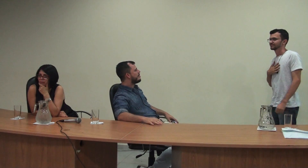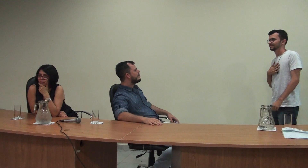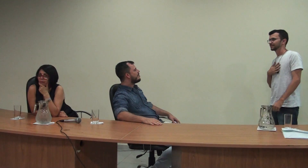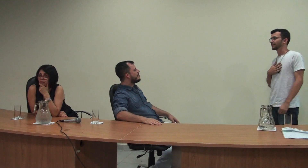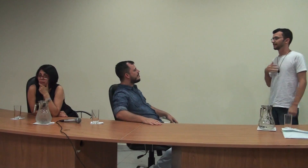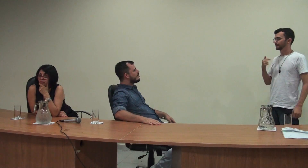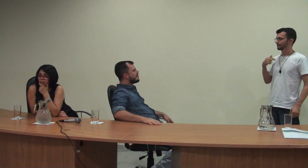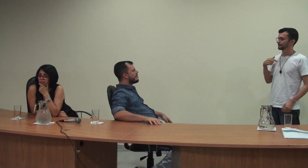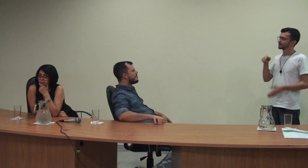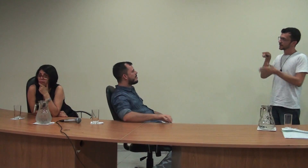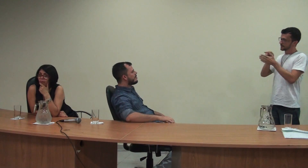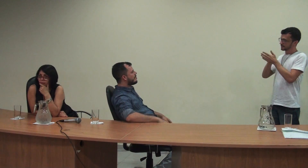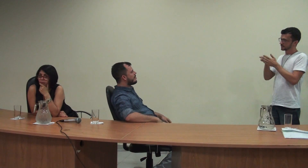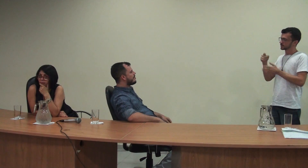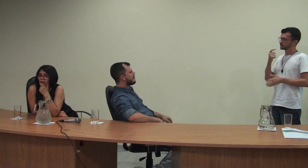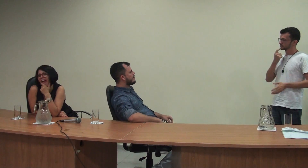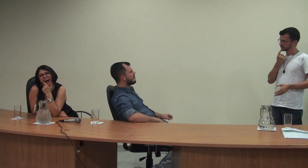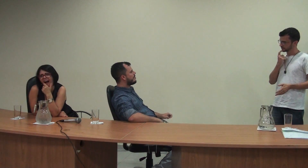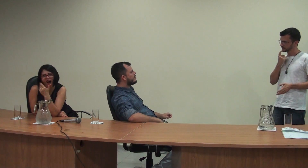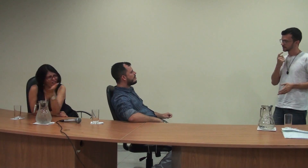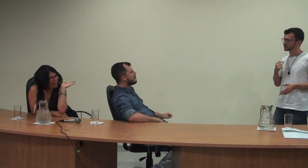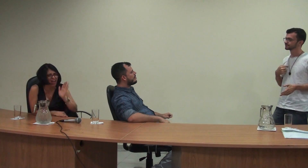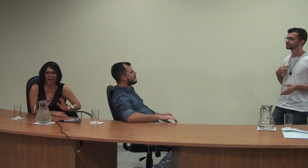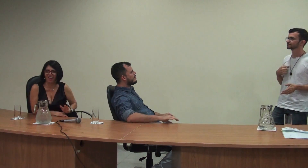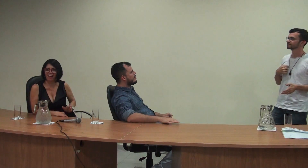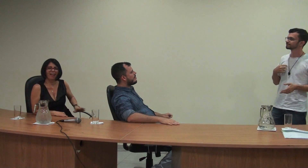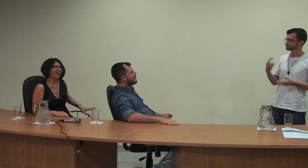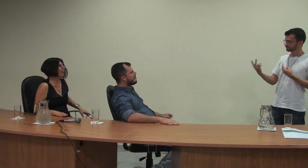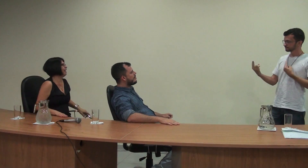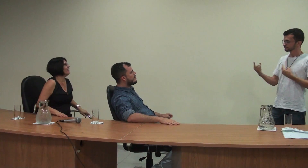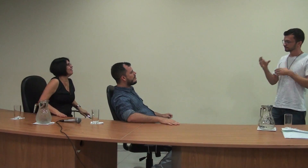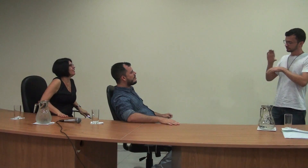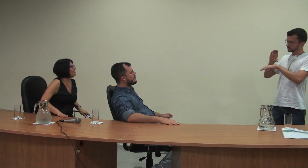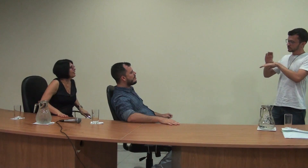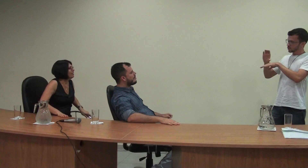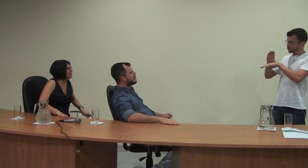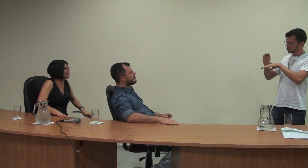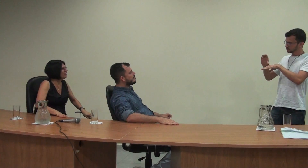vou fazer minha perguntinha assim, né? Gostaria de te perguntar, Ademar,